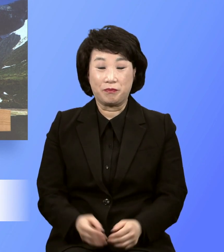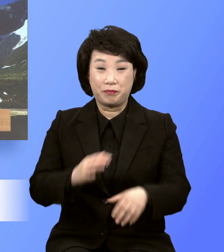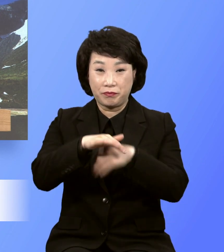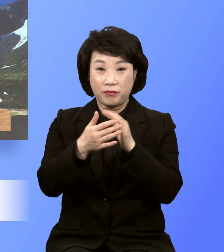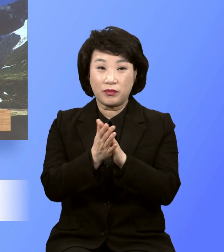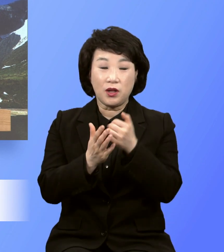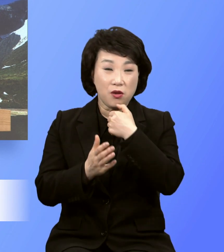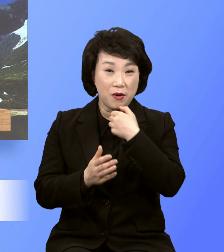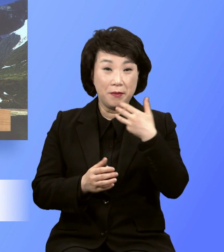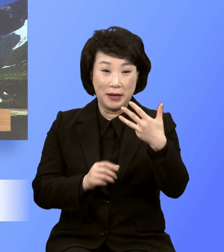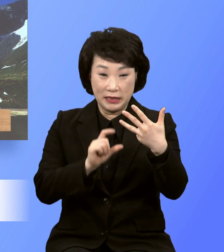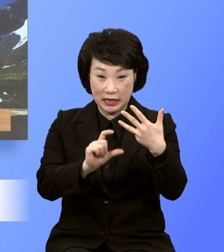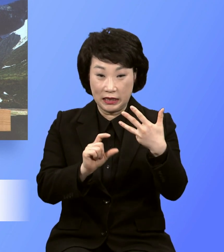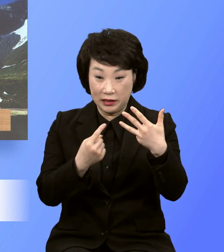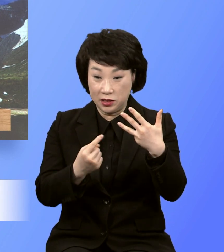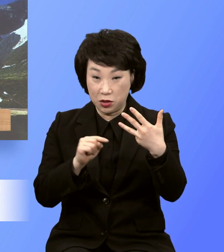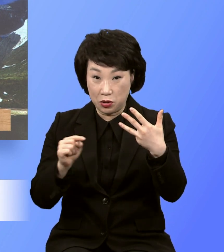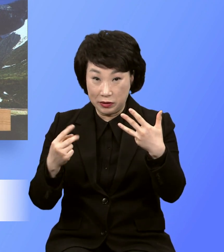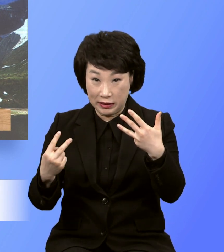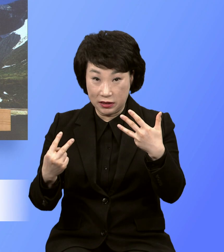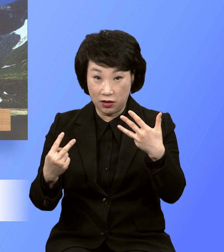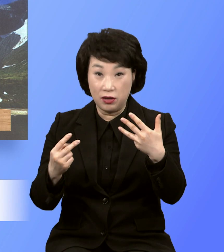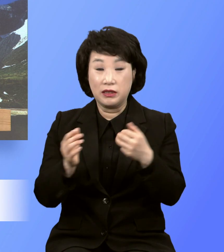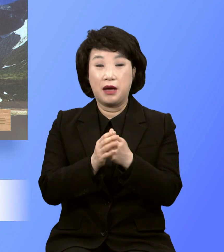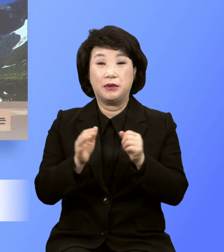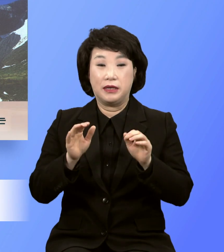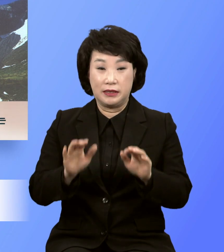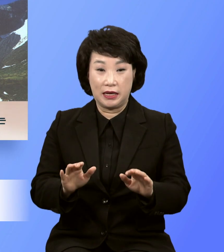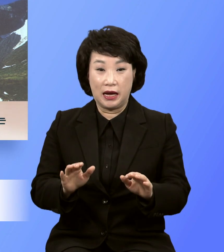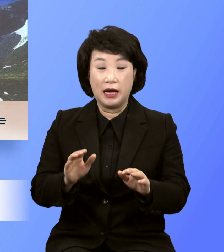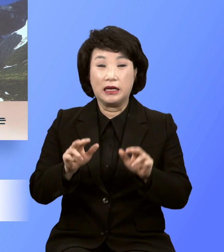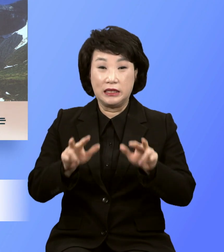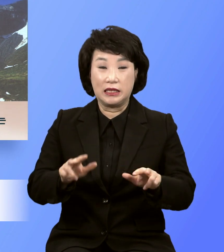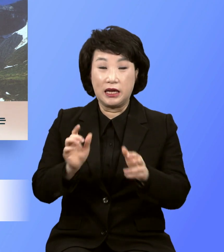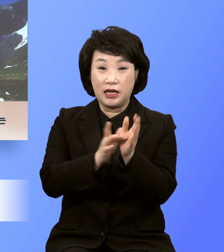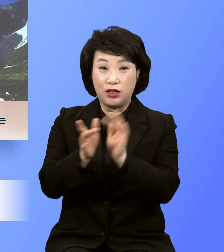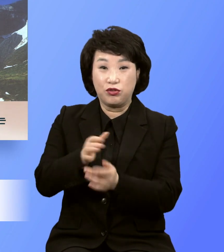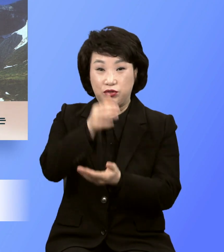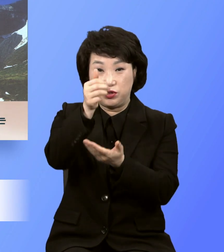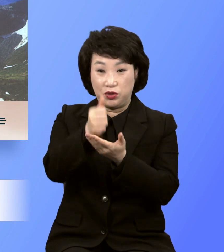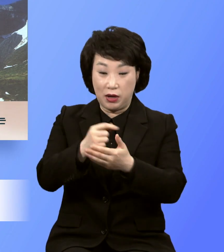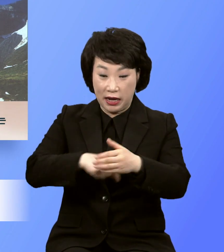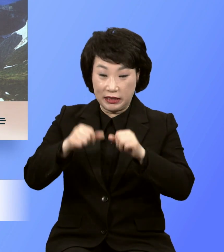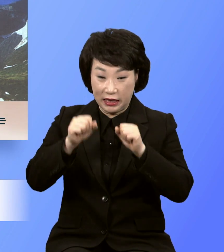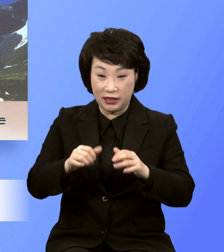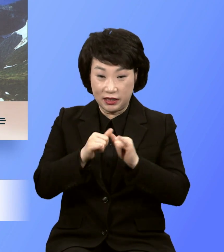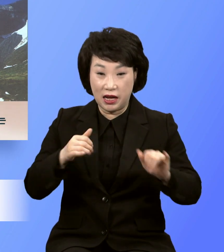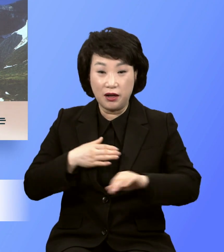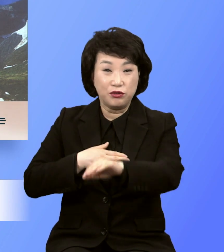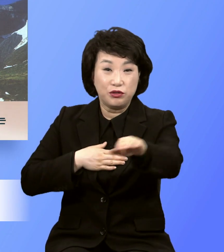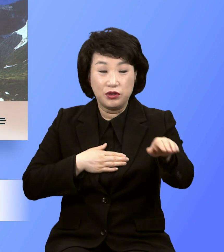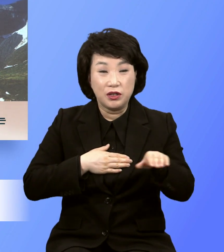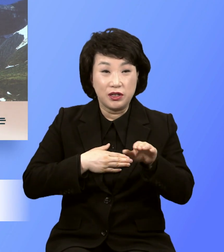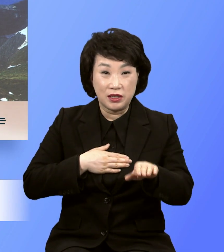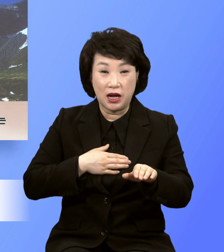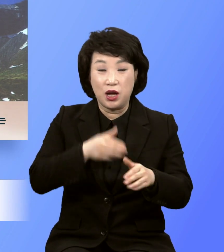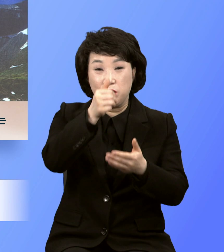로마서 8장 1절로 2절에 그러므로 이제 그리스도 예수 안에 있는